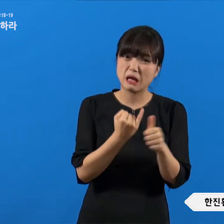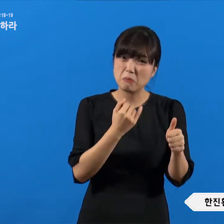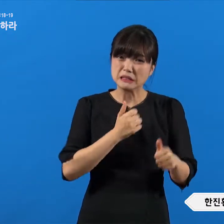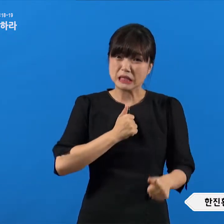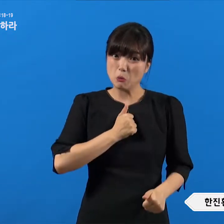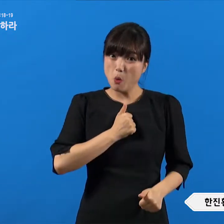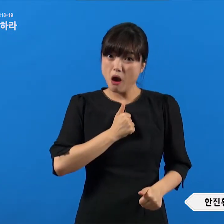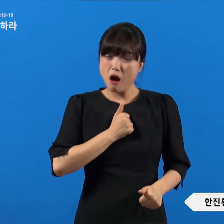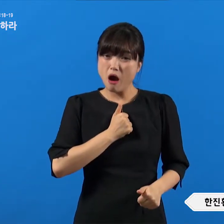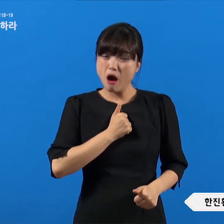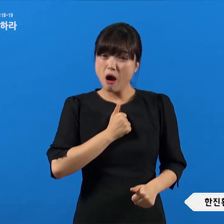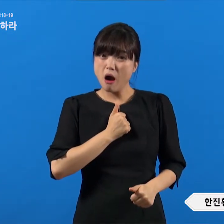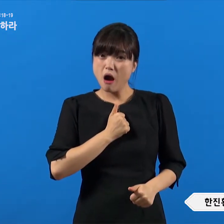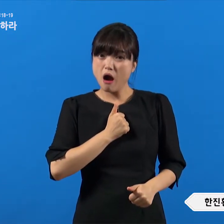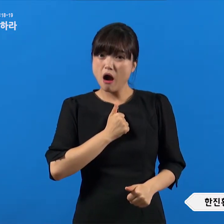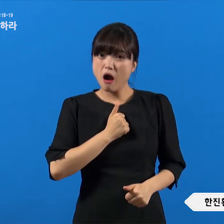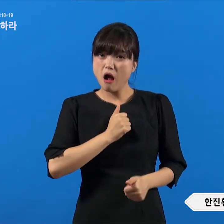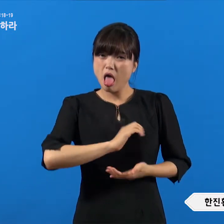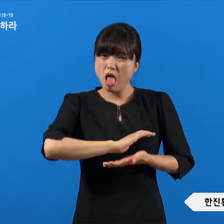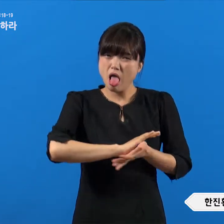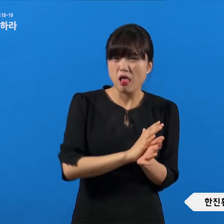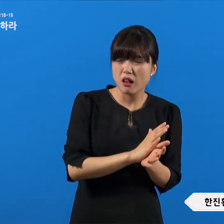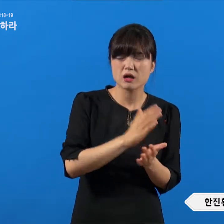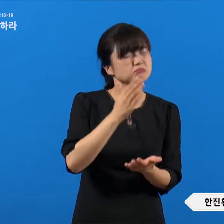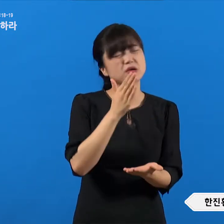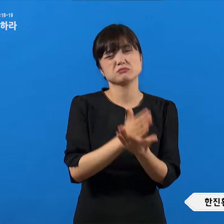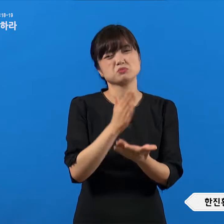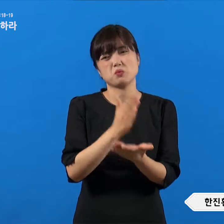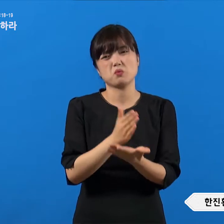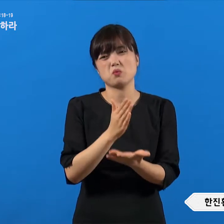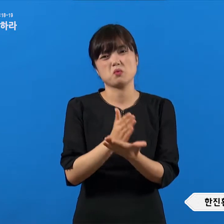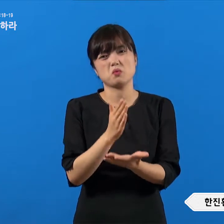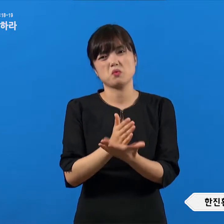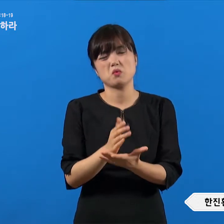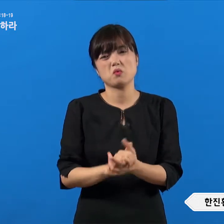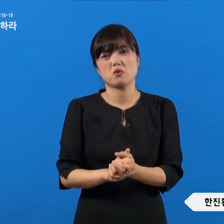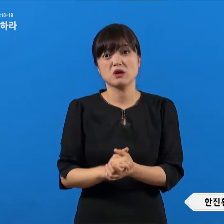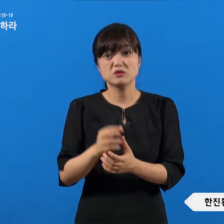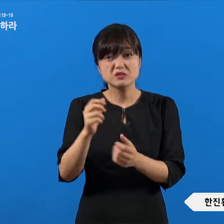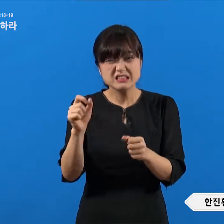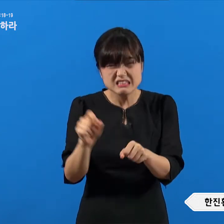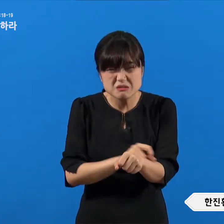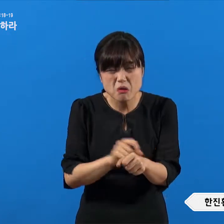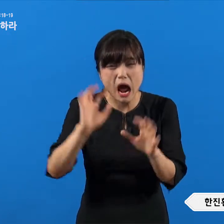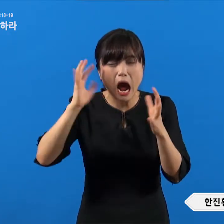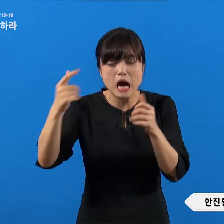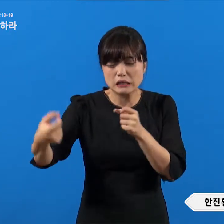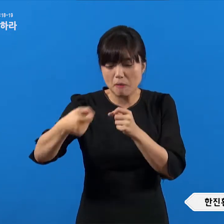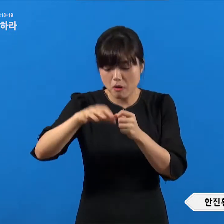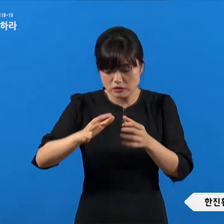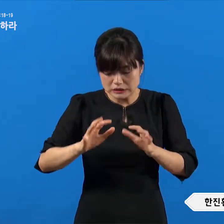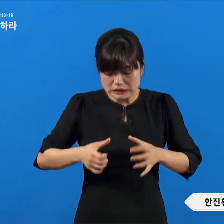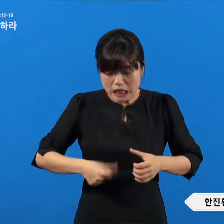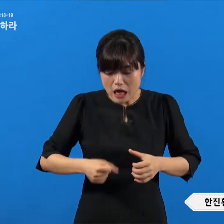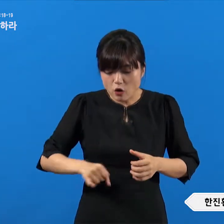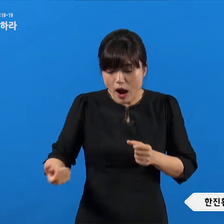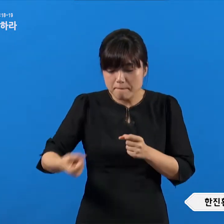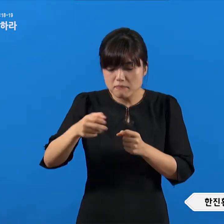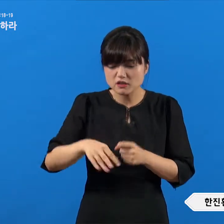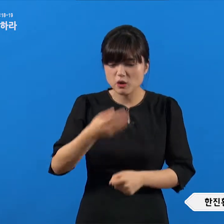남편의 자존심을 그렇게 무참하게 짓밟아 버리면 안 됩니다. 그것도 아이들 앞에서 그러면 안 되죠.